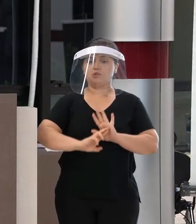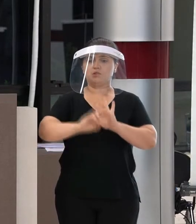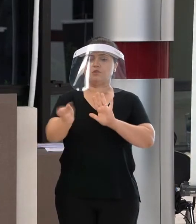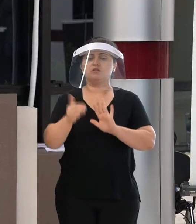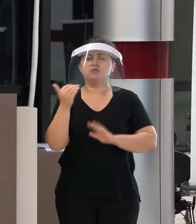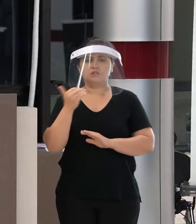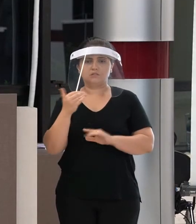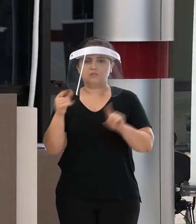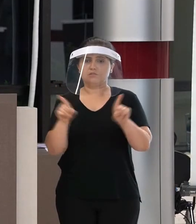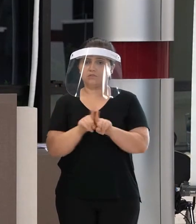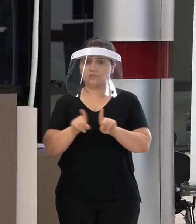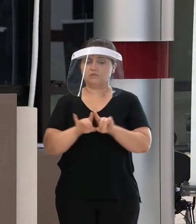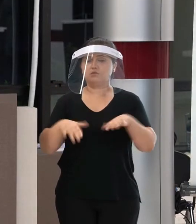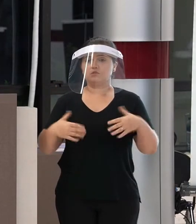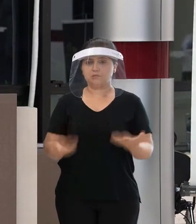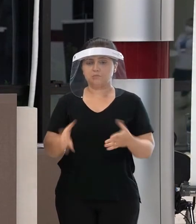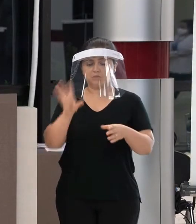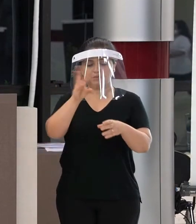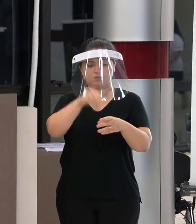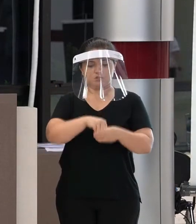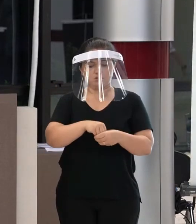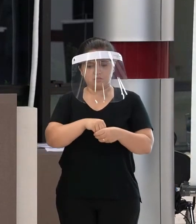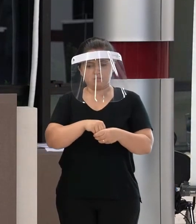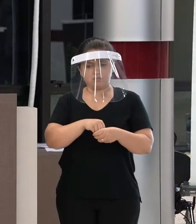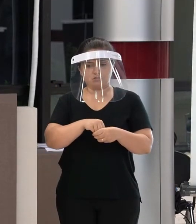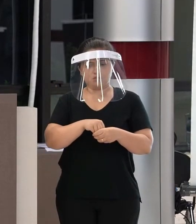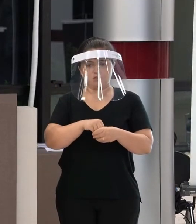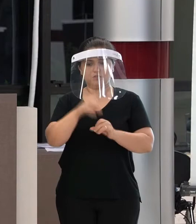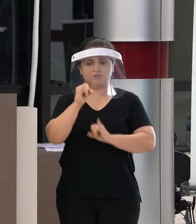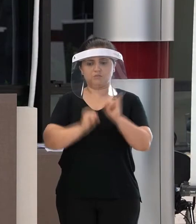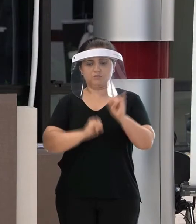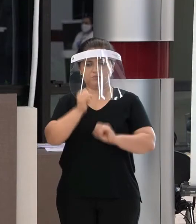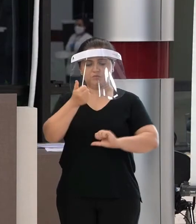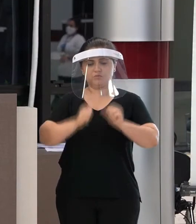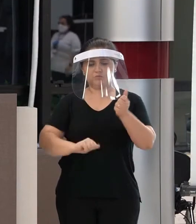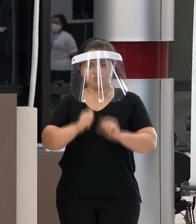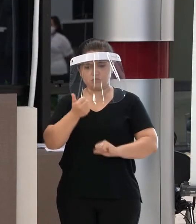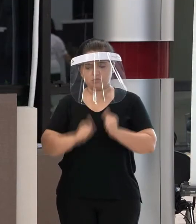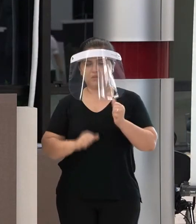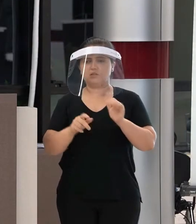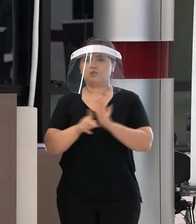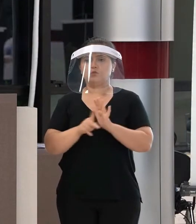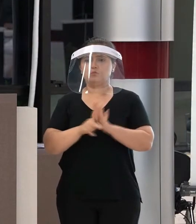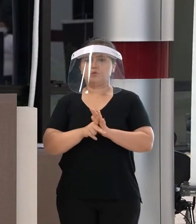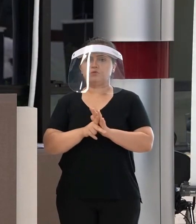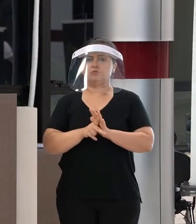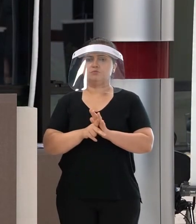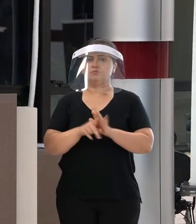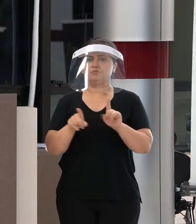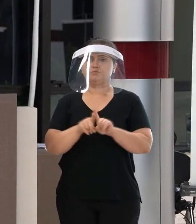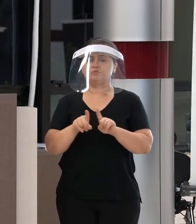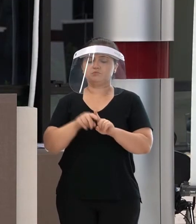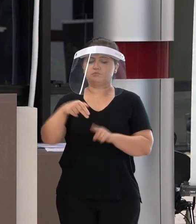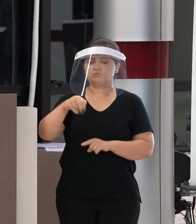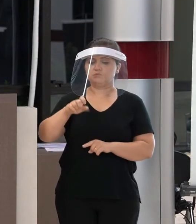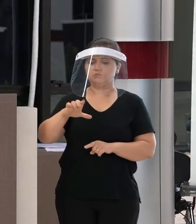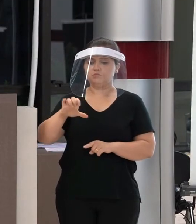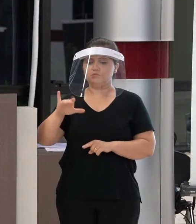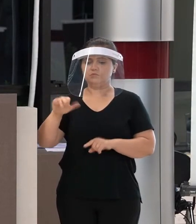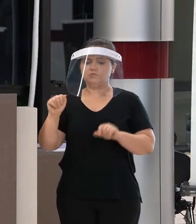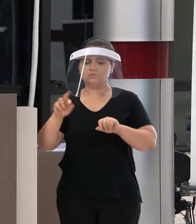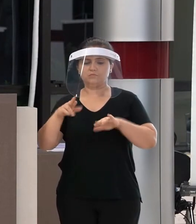falha. Então, dentro de indústria química, petroquímica e nuclear, agora está sendo